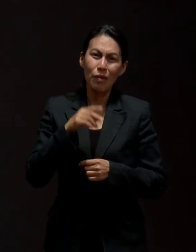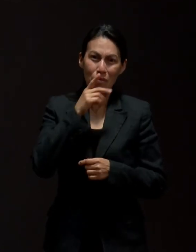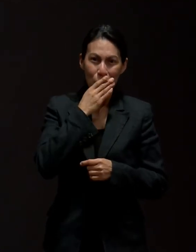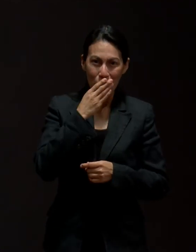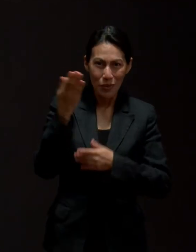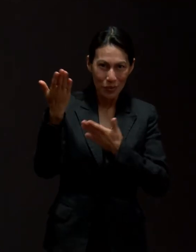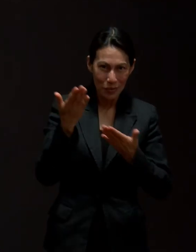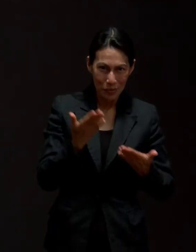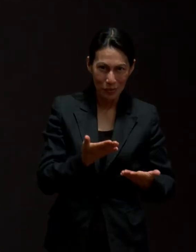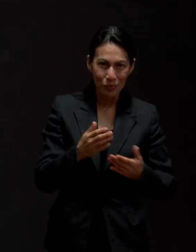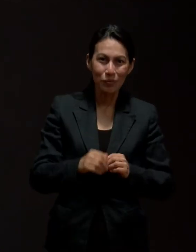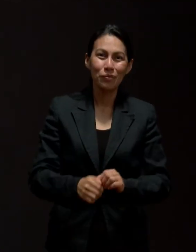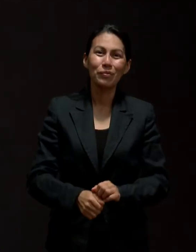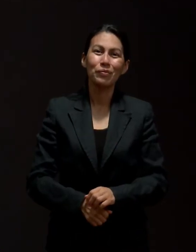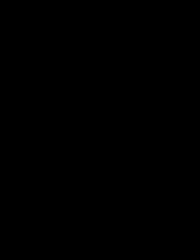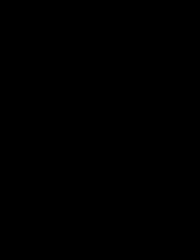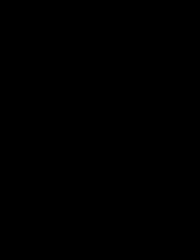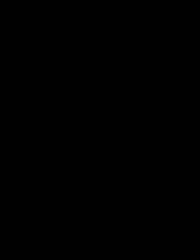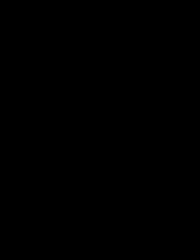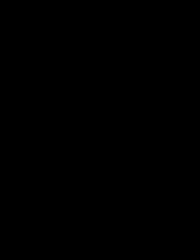Un Momento de Paz.